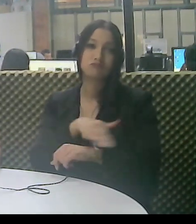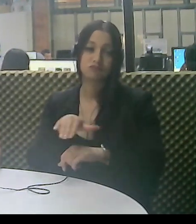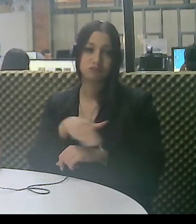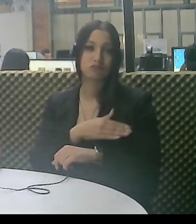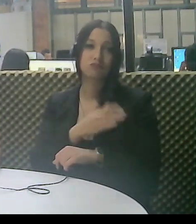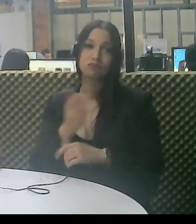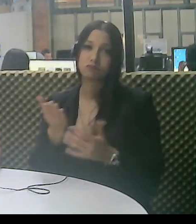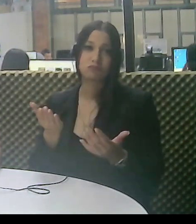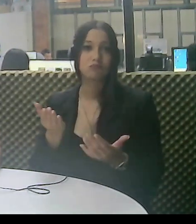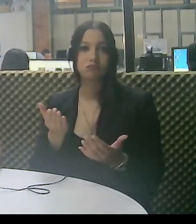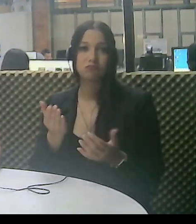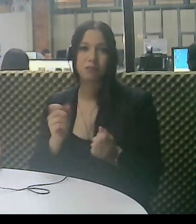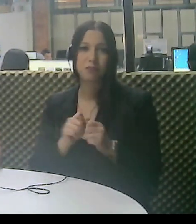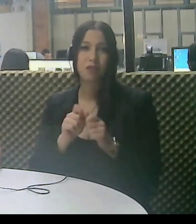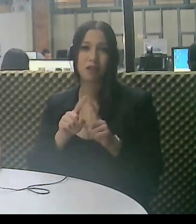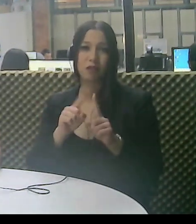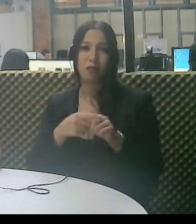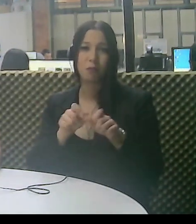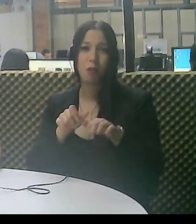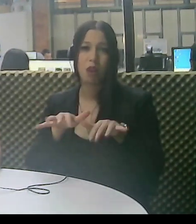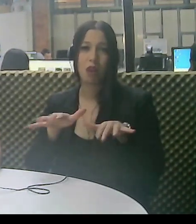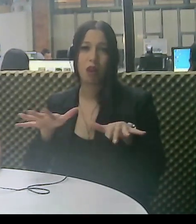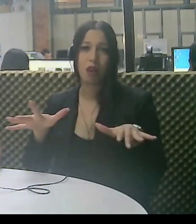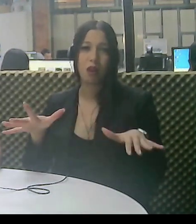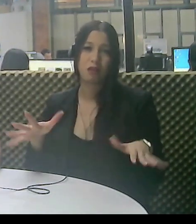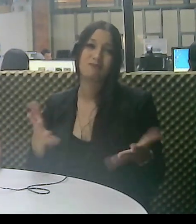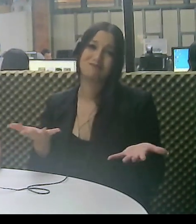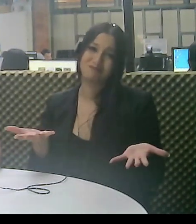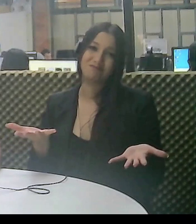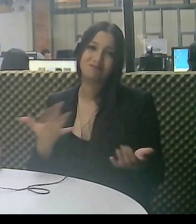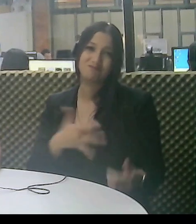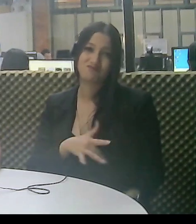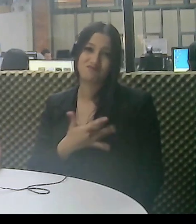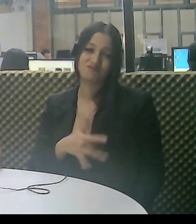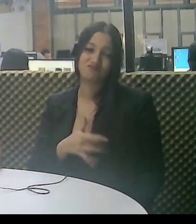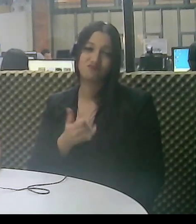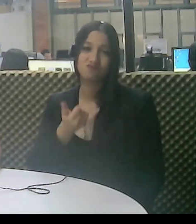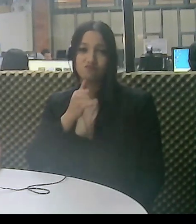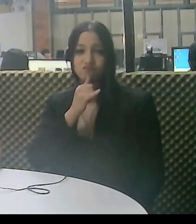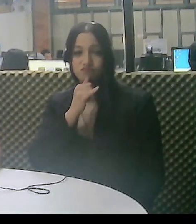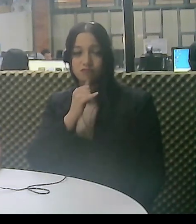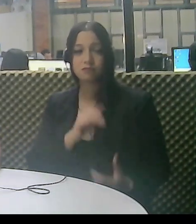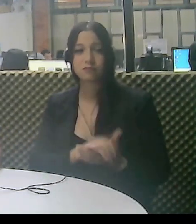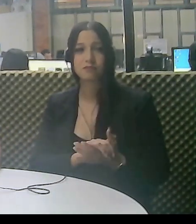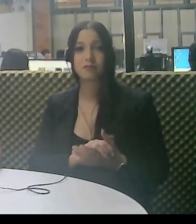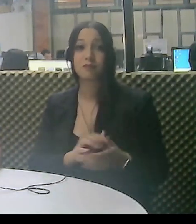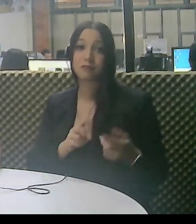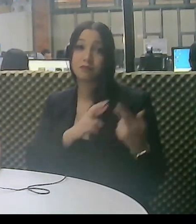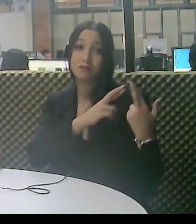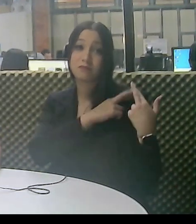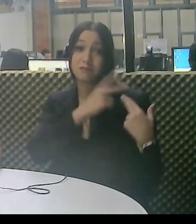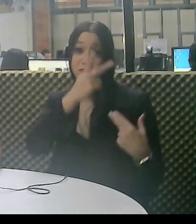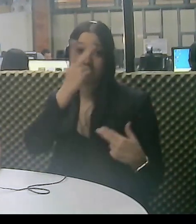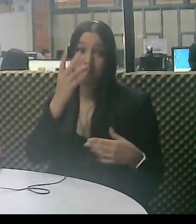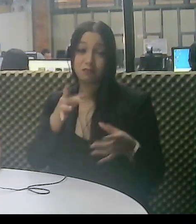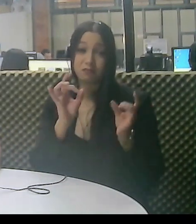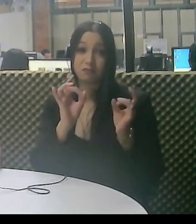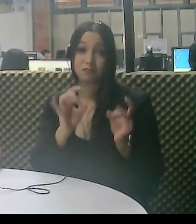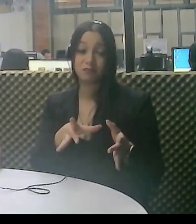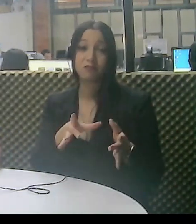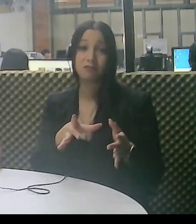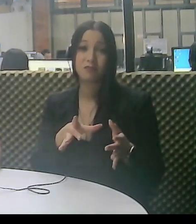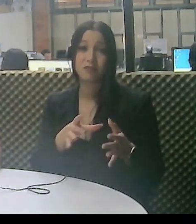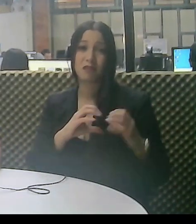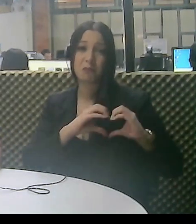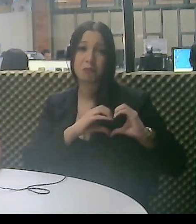sendo procriação na rua, é muita judiação. E, tipo assim, a maioria fala da responsabilidade das pessoas que abandonam, que não tem um